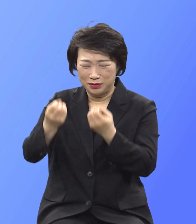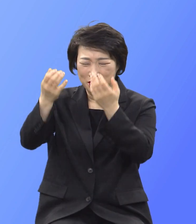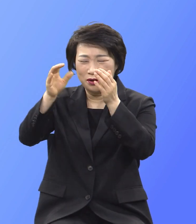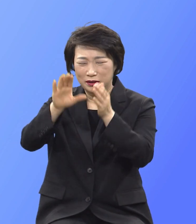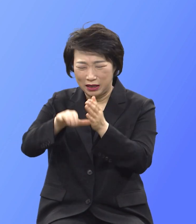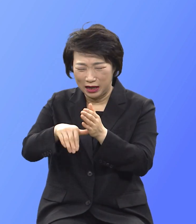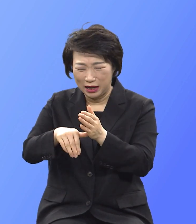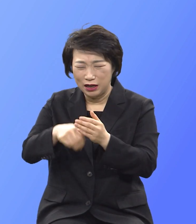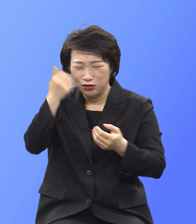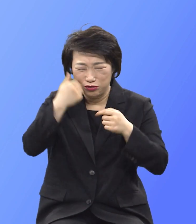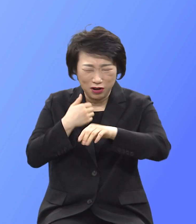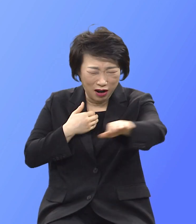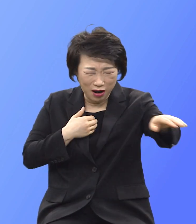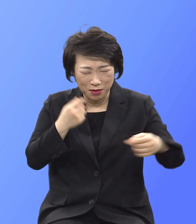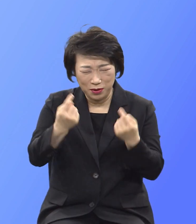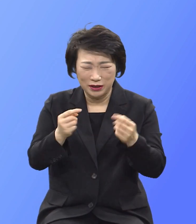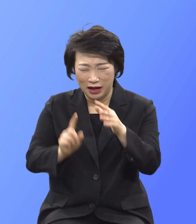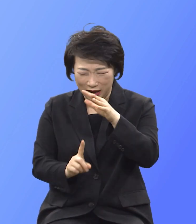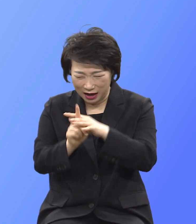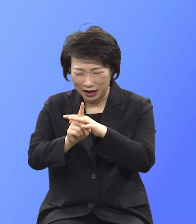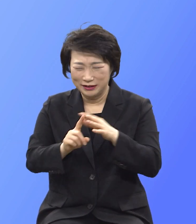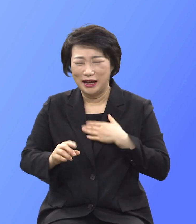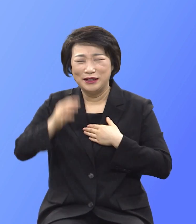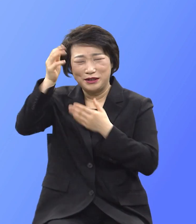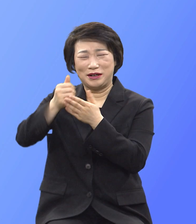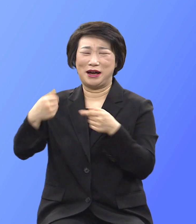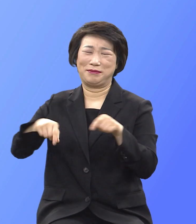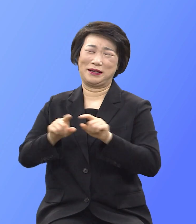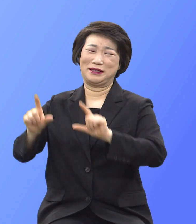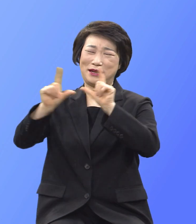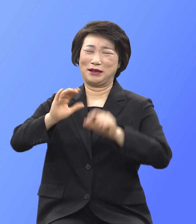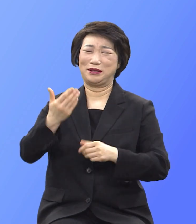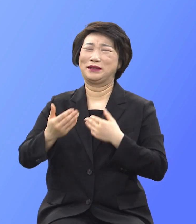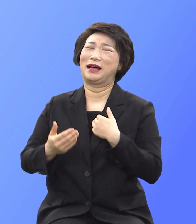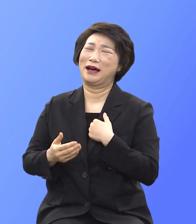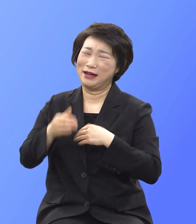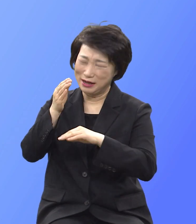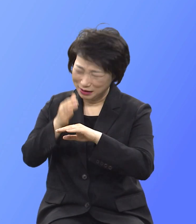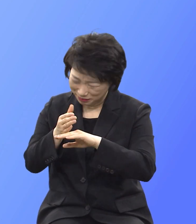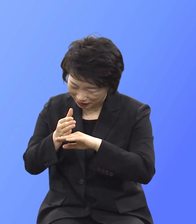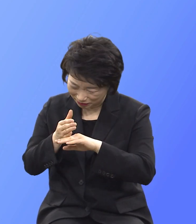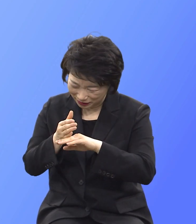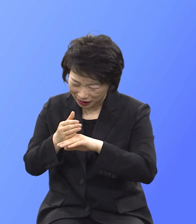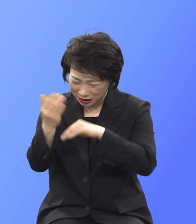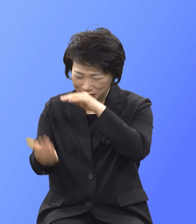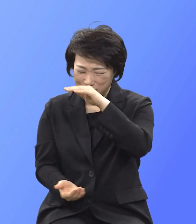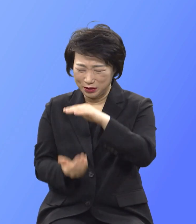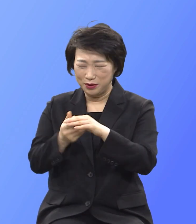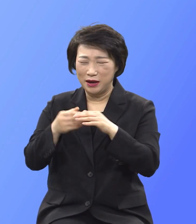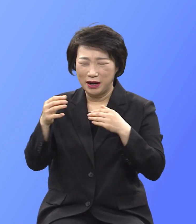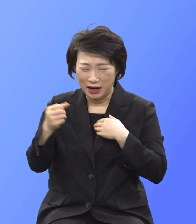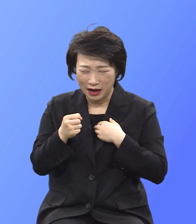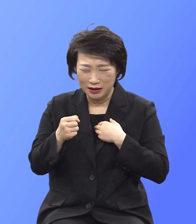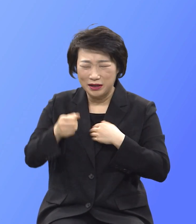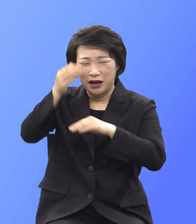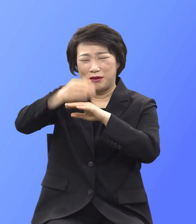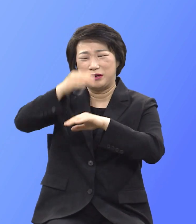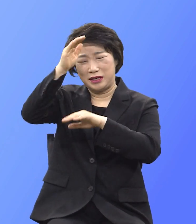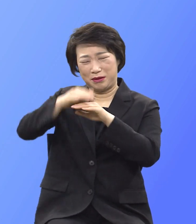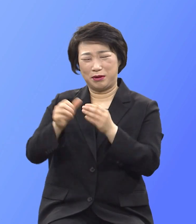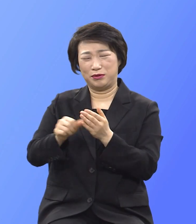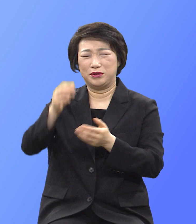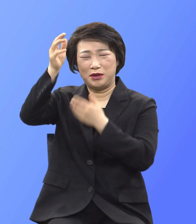강림절에 누구보다도 내가 성령으로 살게 된 것을 감사하여 세상의 것으로 감사